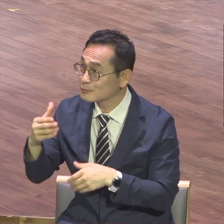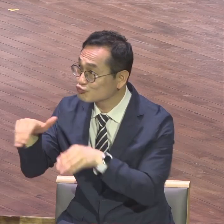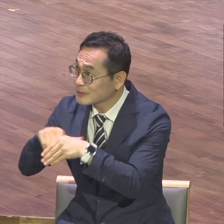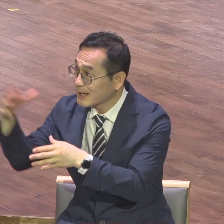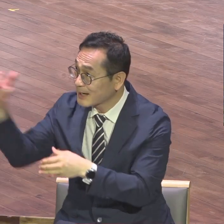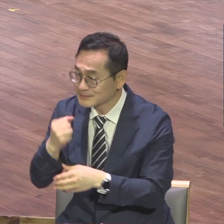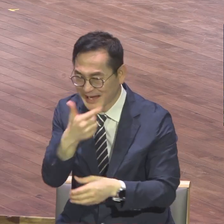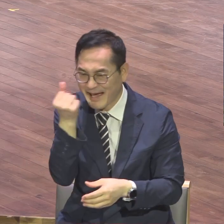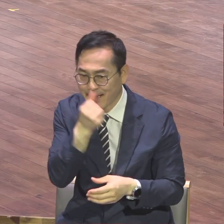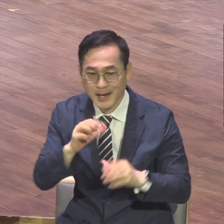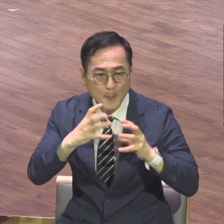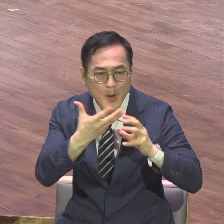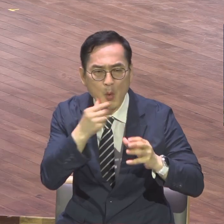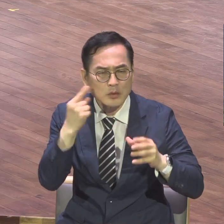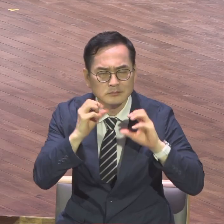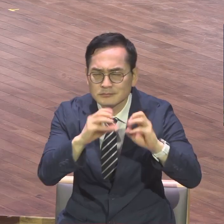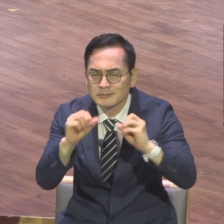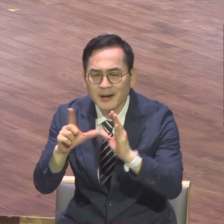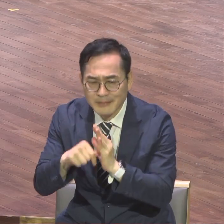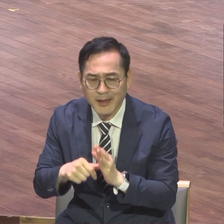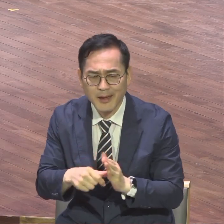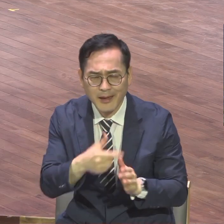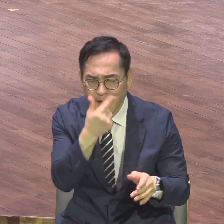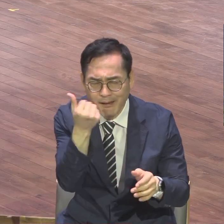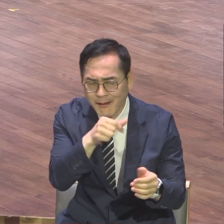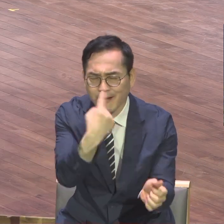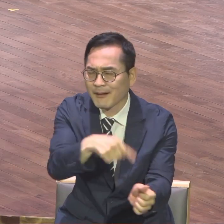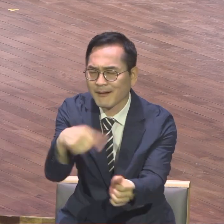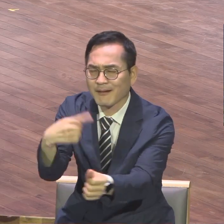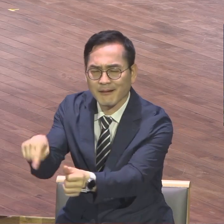아이들은 선교의 큰 자원이 돼요.